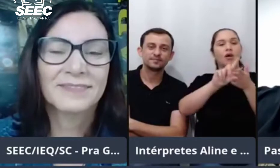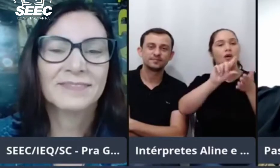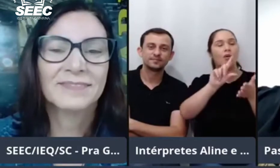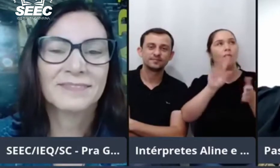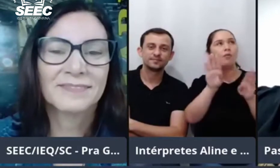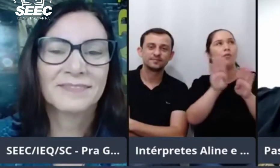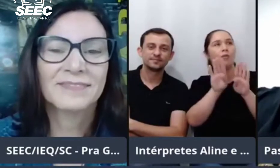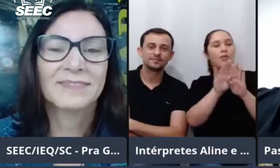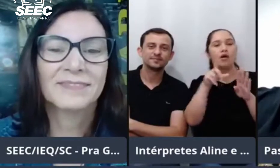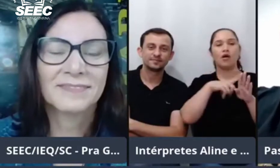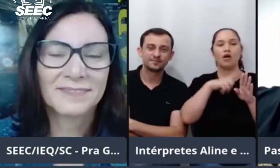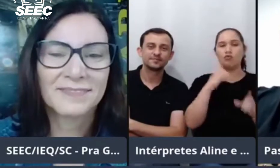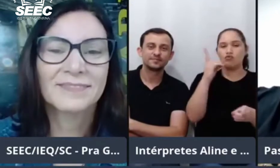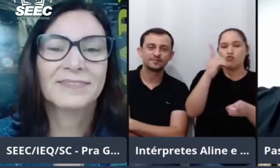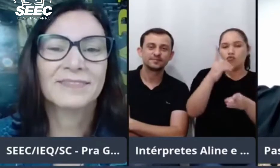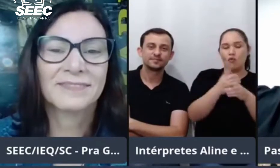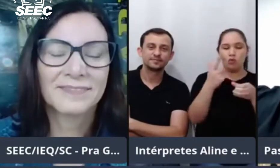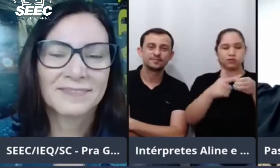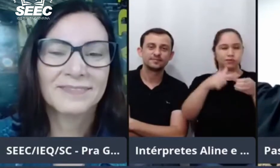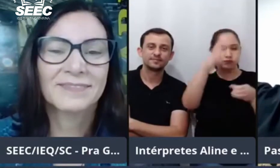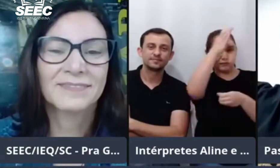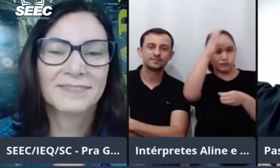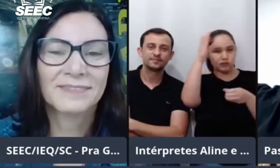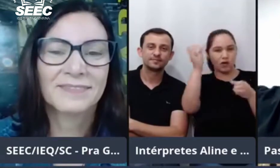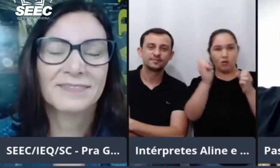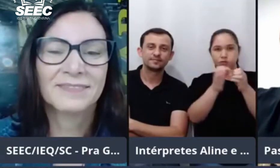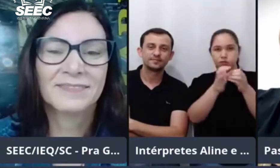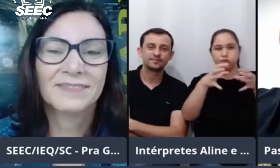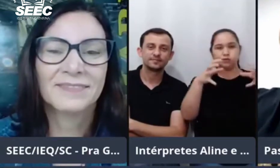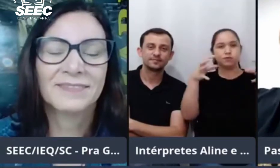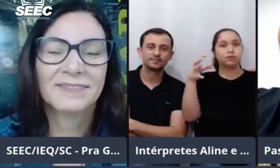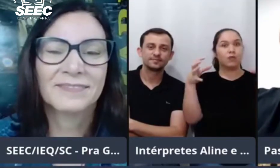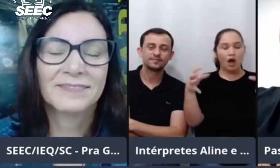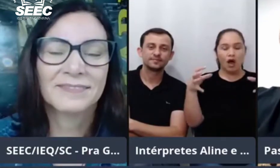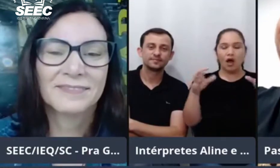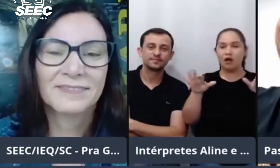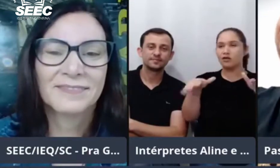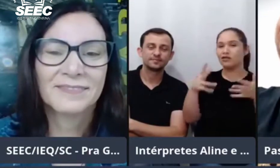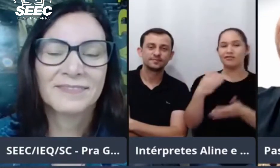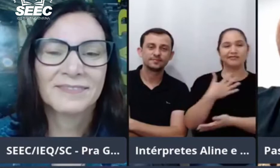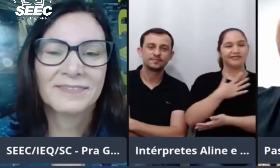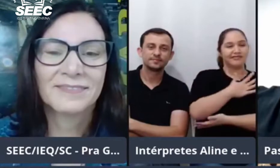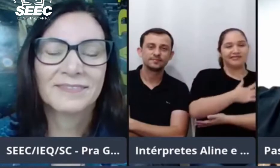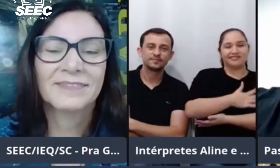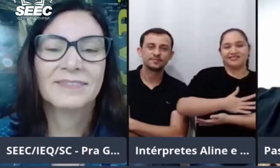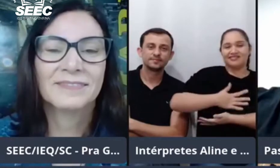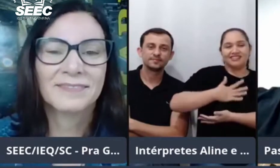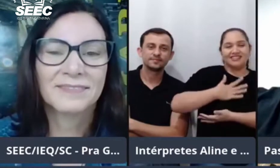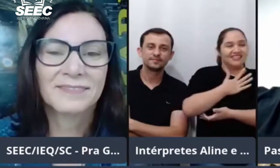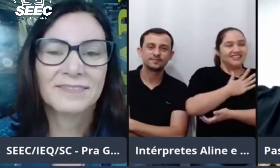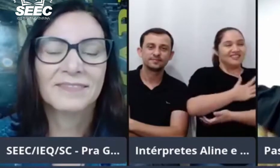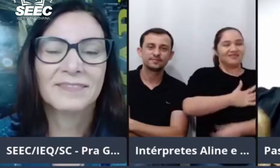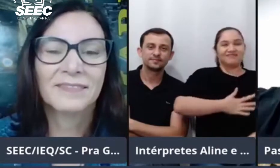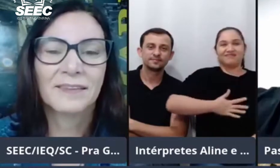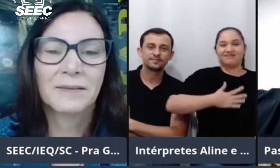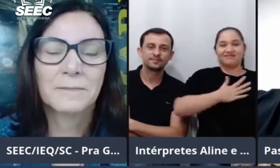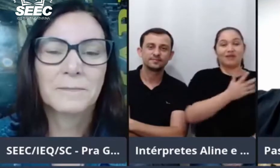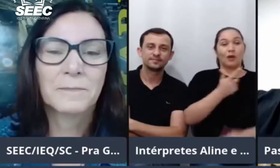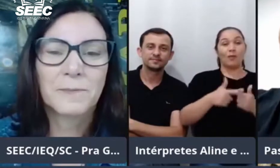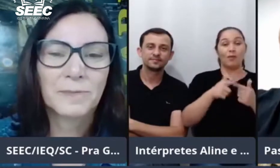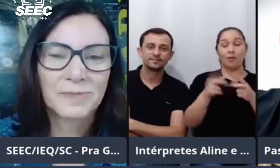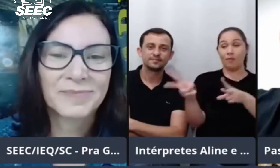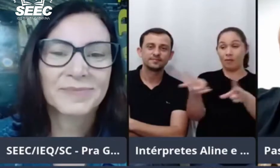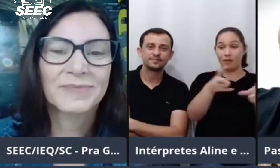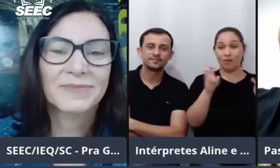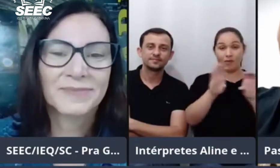foi tão gratificante, né, pela expectativa de gerar na comunidade surda a manifestação